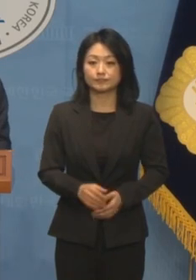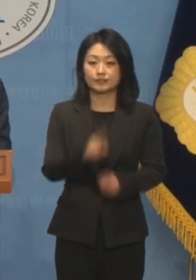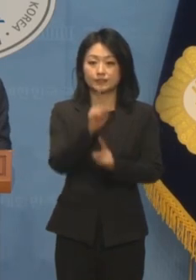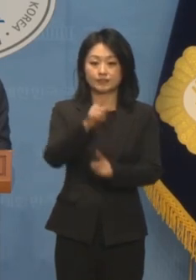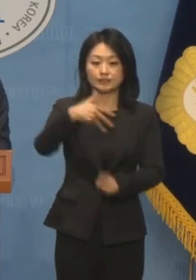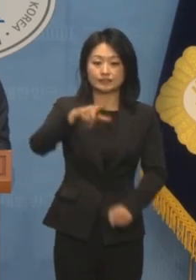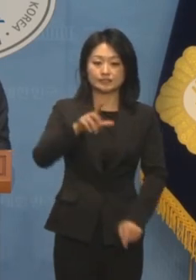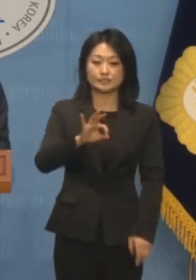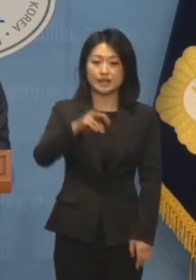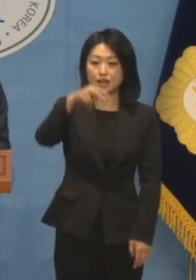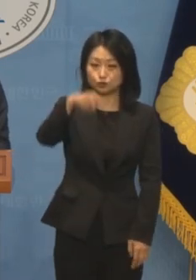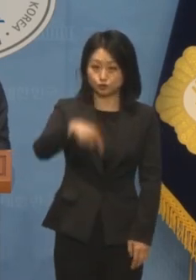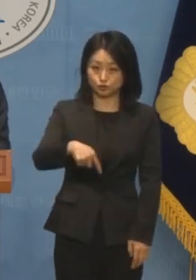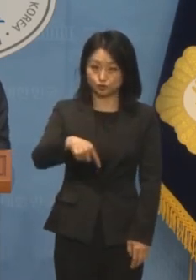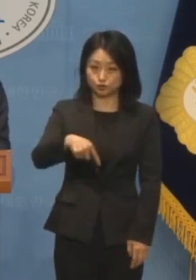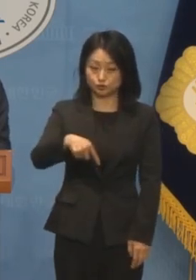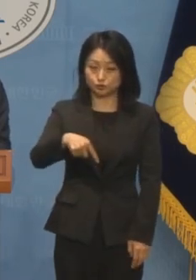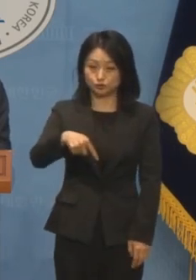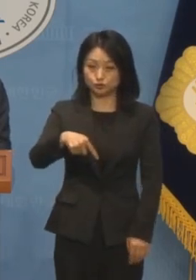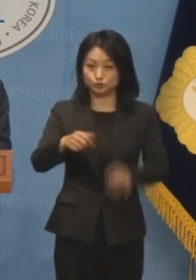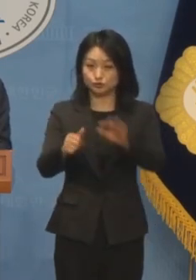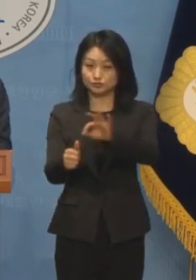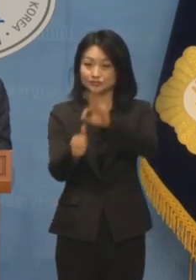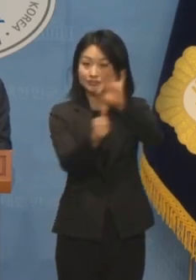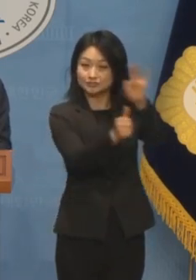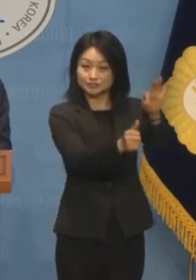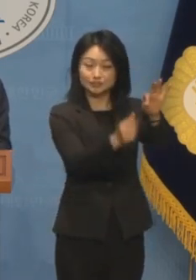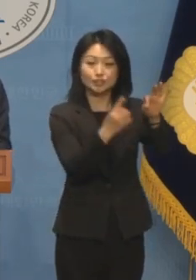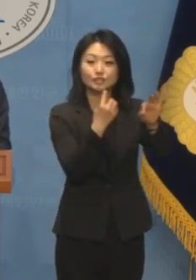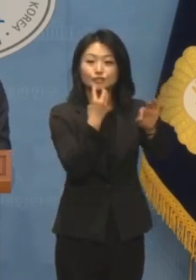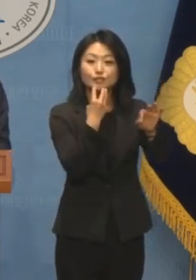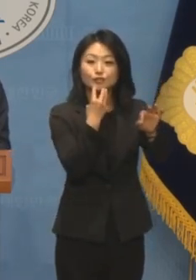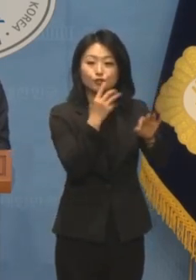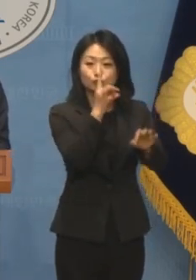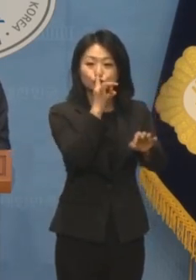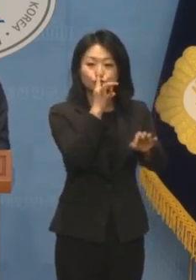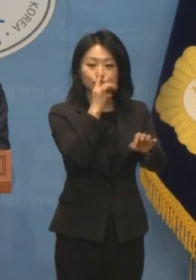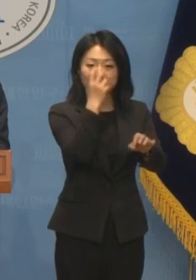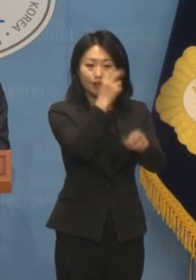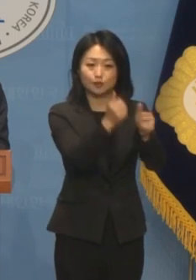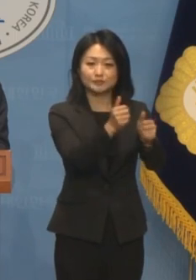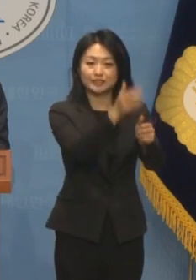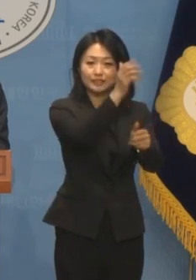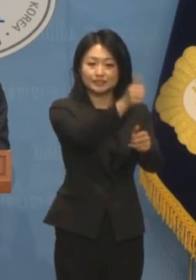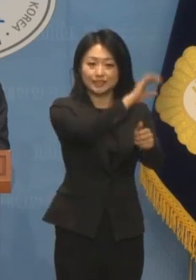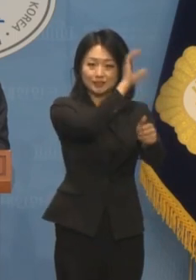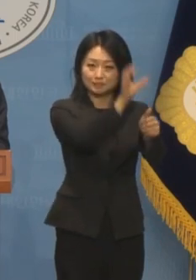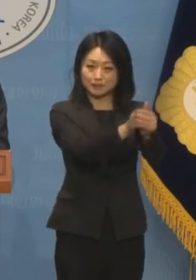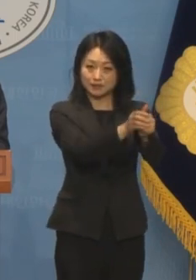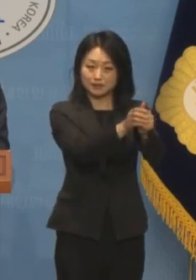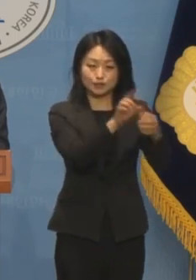이창수 지검장의 서울중앙지검장 임명, 김건희 여사 수사 방탄의 서막입니까?